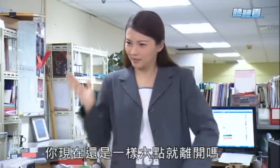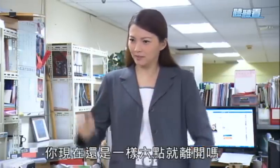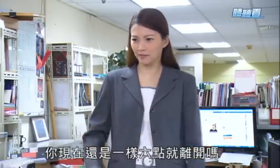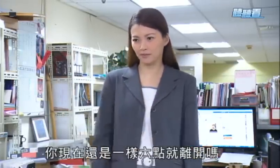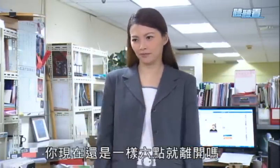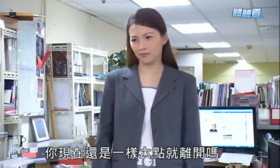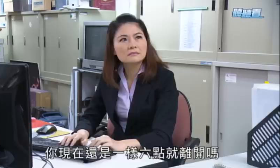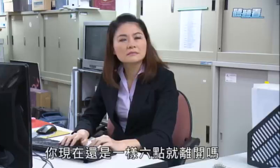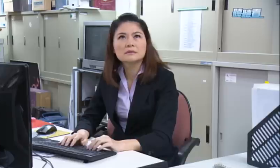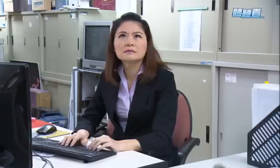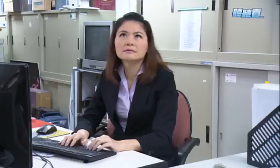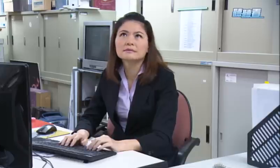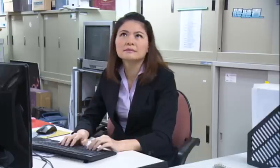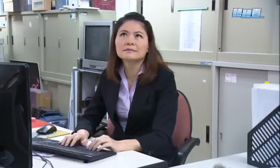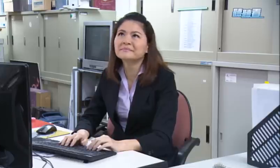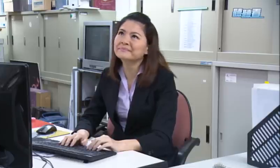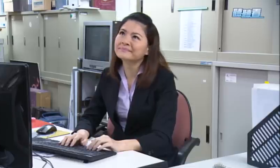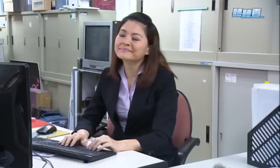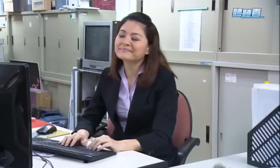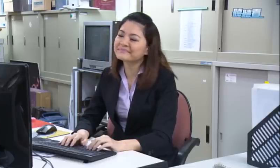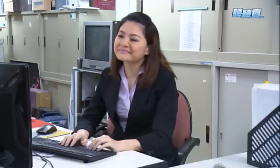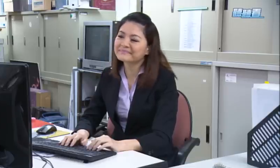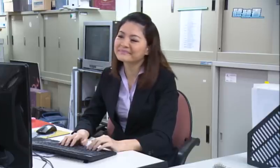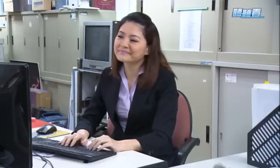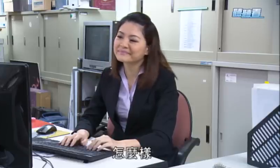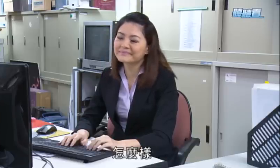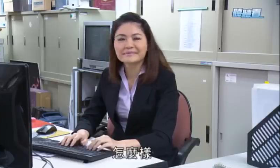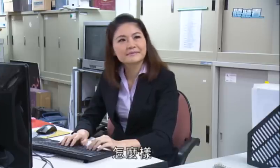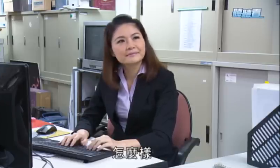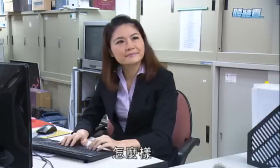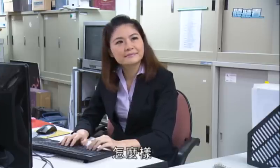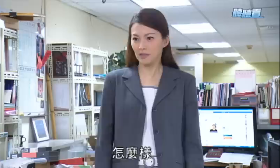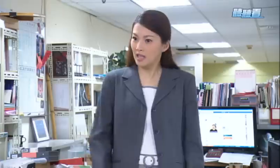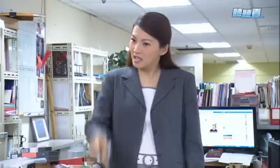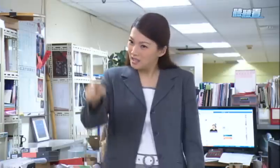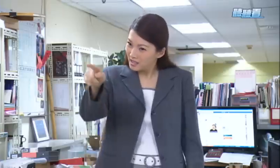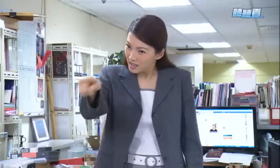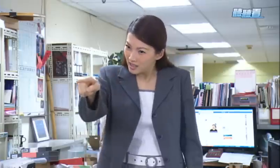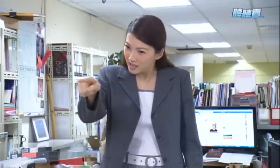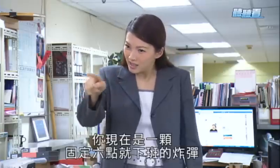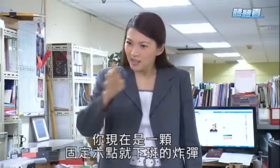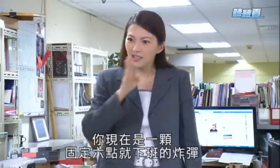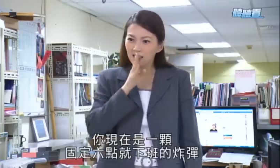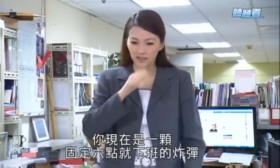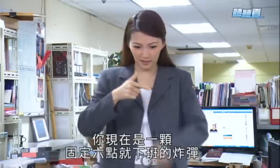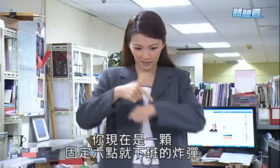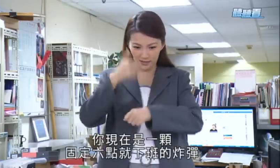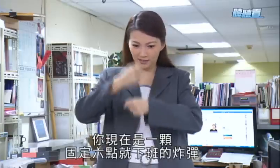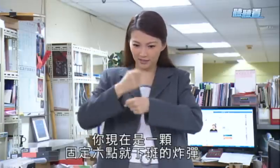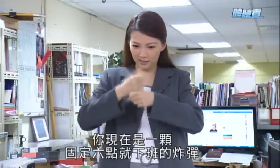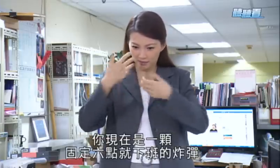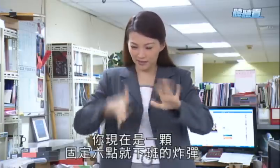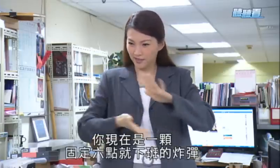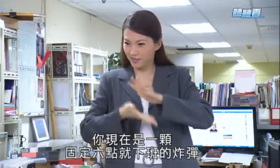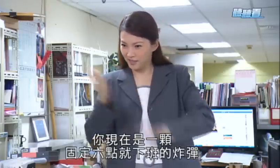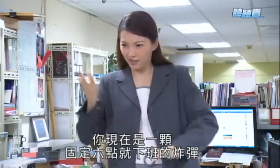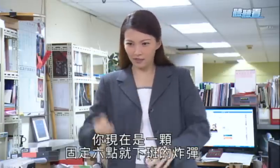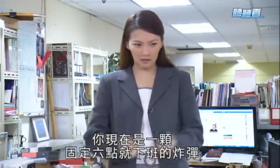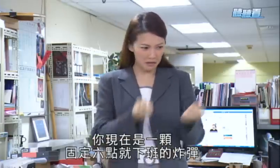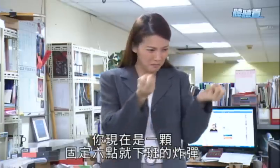点就离开吗？怎么样？ 你现在是一颗固定六点就下班的炸